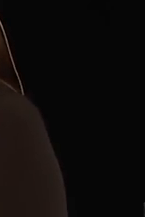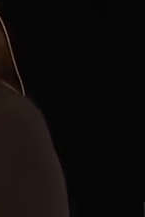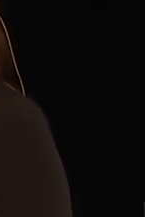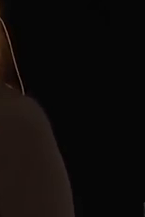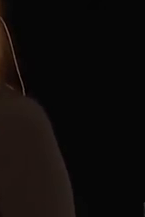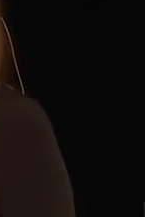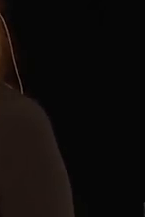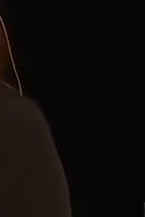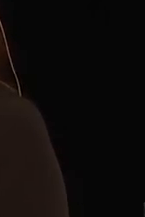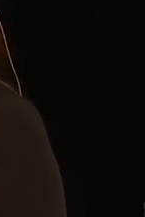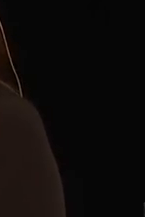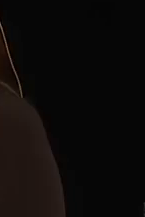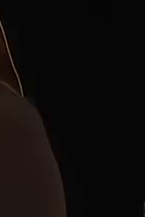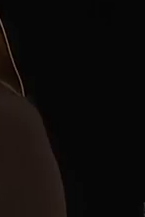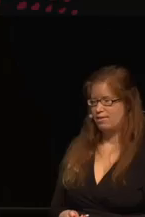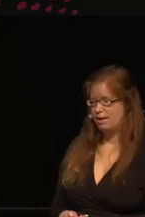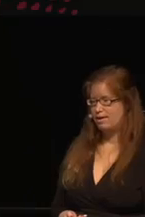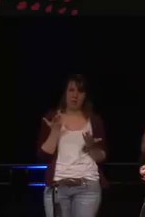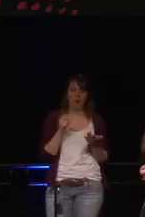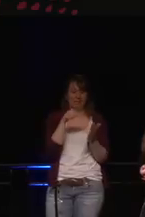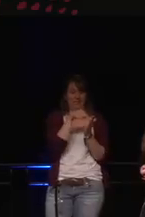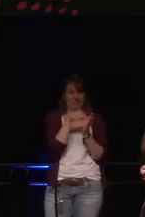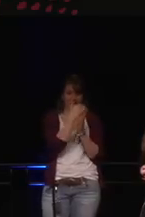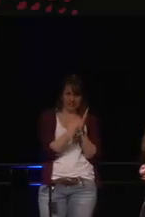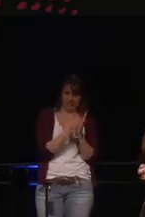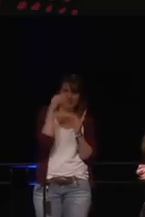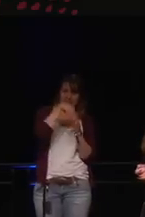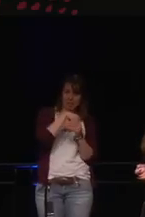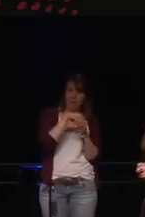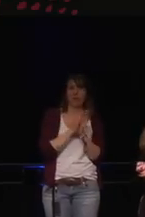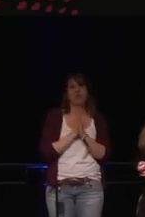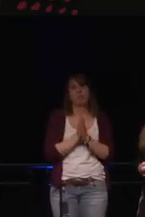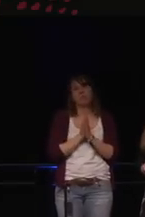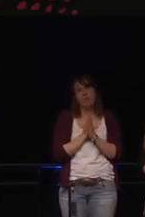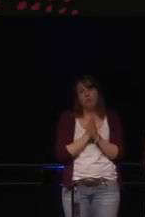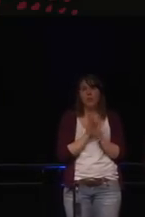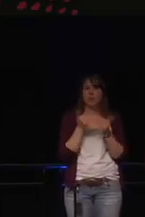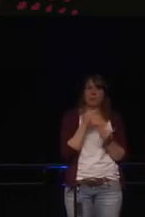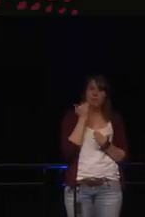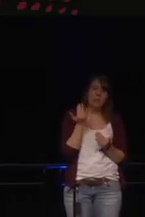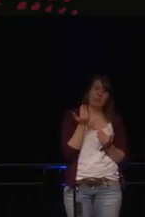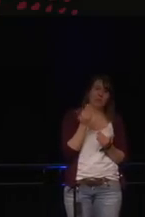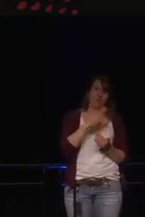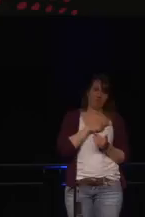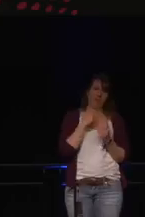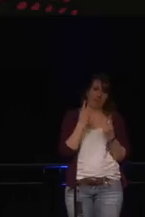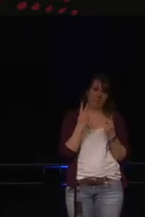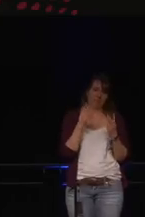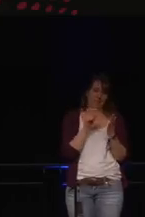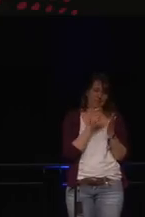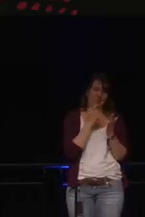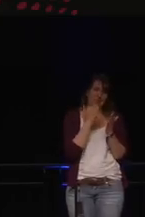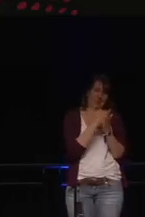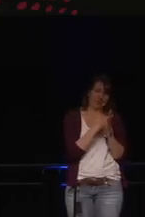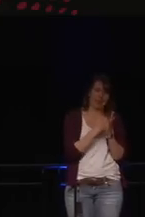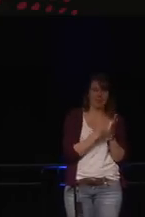que se va a entrar en rigor en 2018, que tiene muchas cosas muy muy importantes,